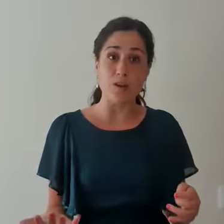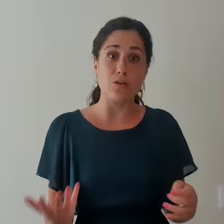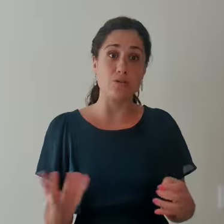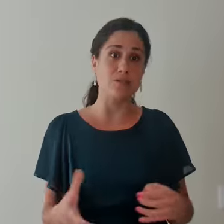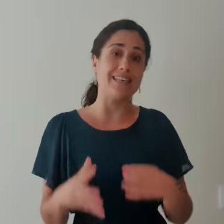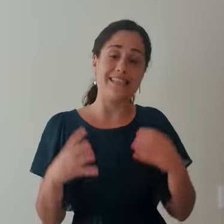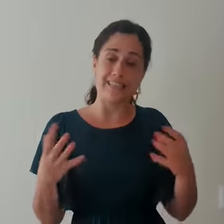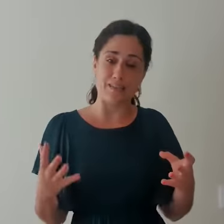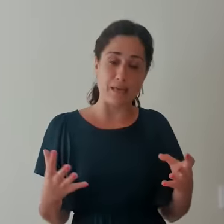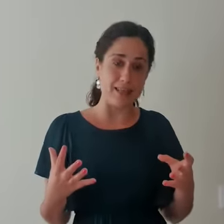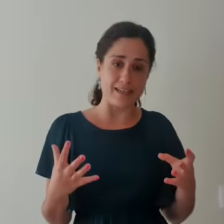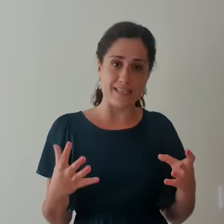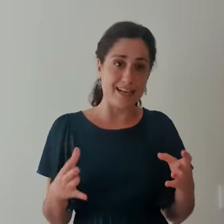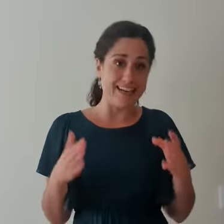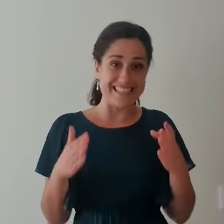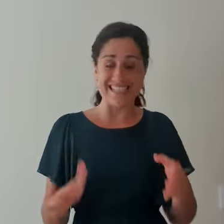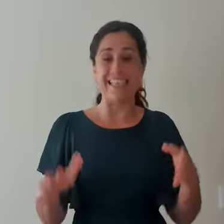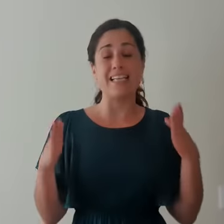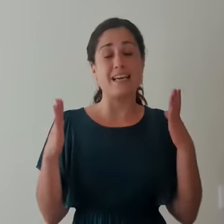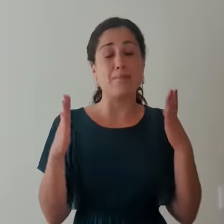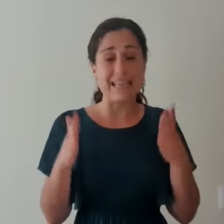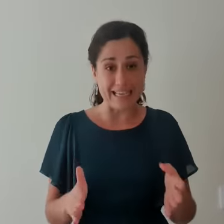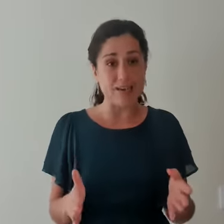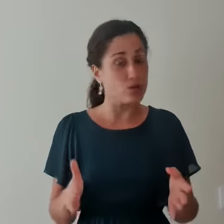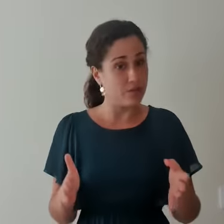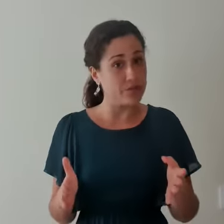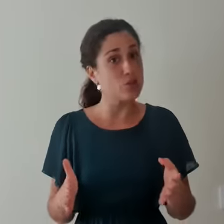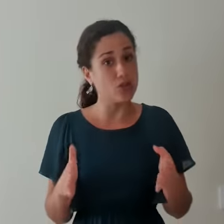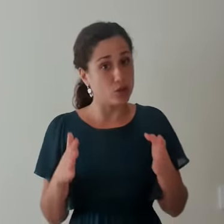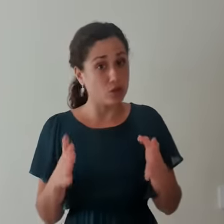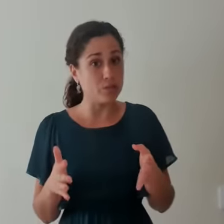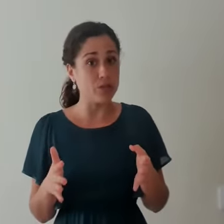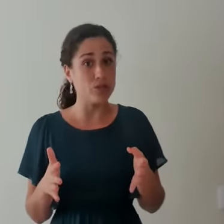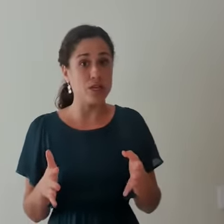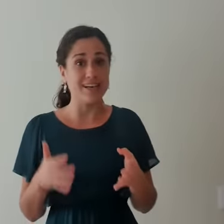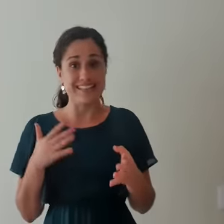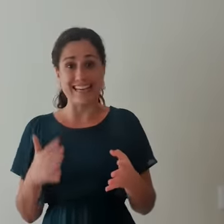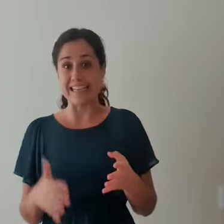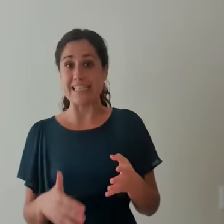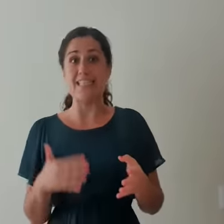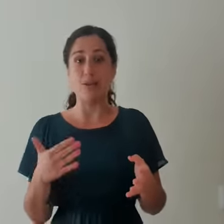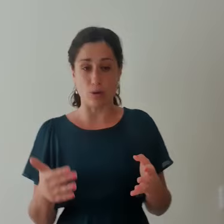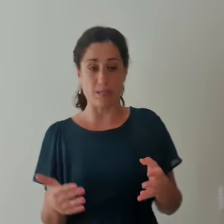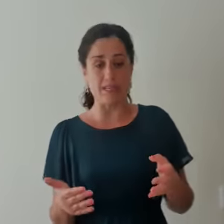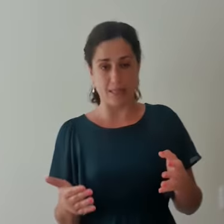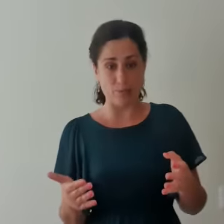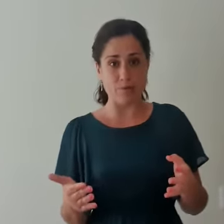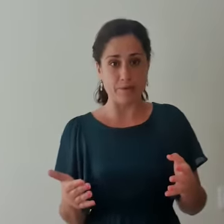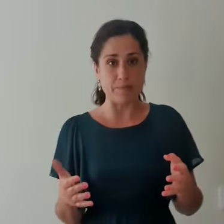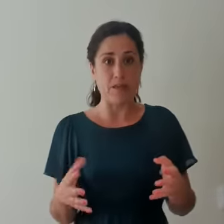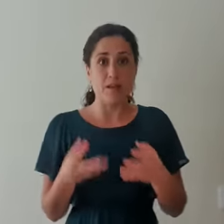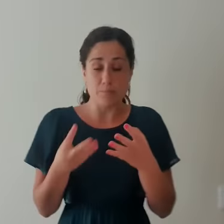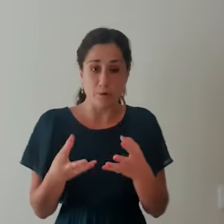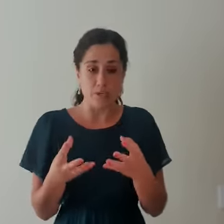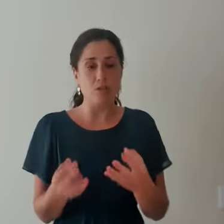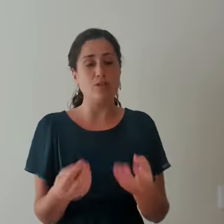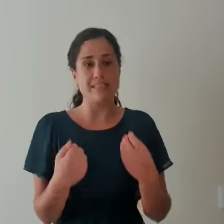con todas estas medidas destinadas a paliar los efectos económicos de la crisis del COVID-19 y por eso, en este